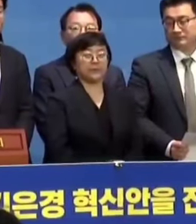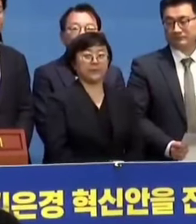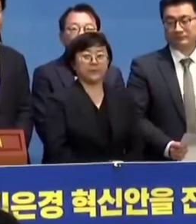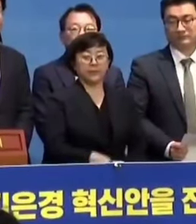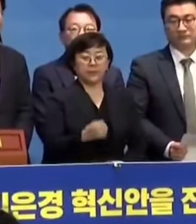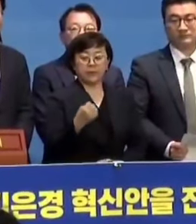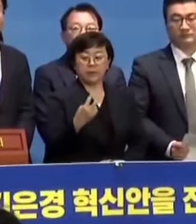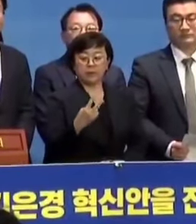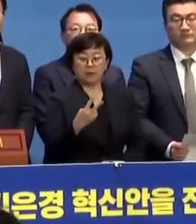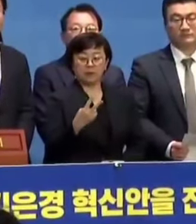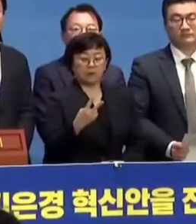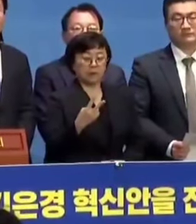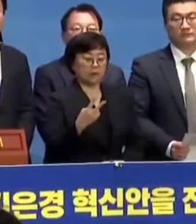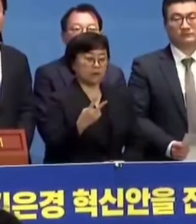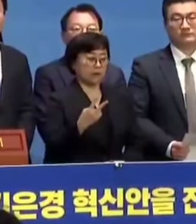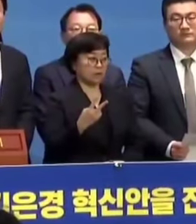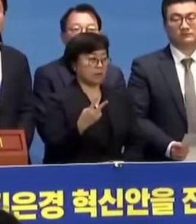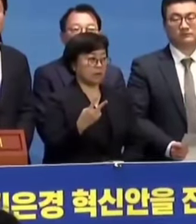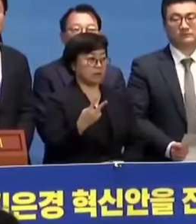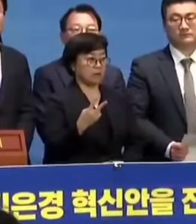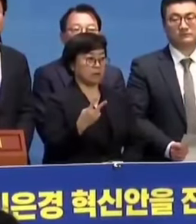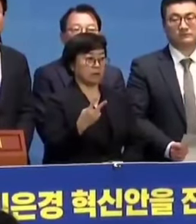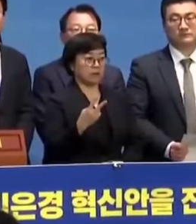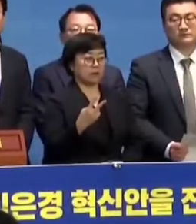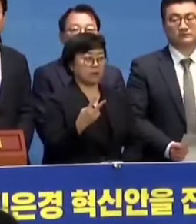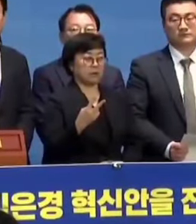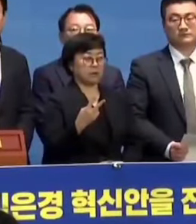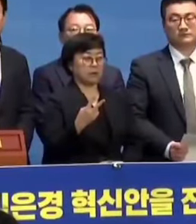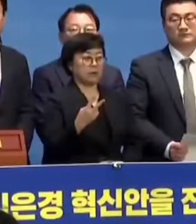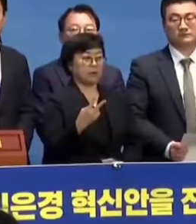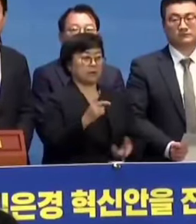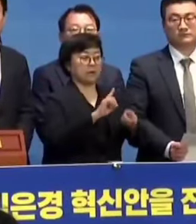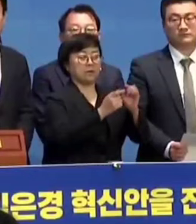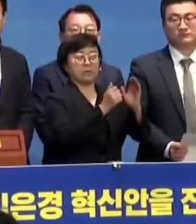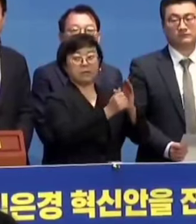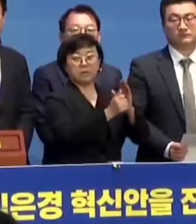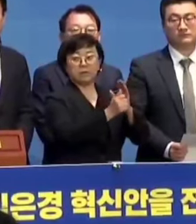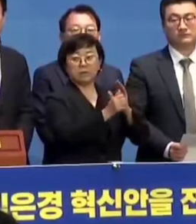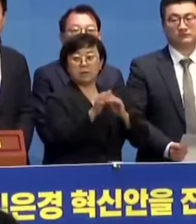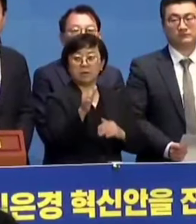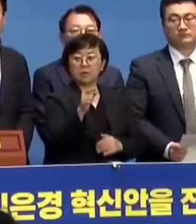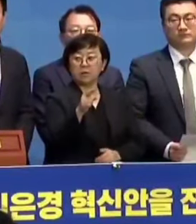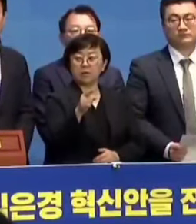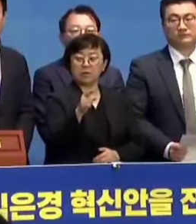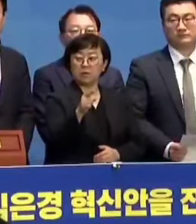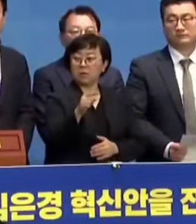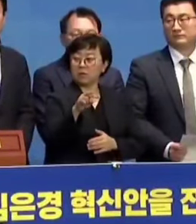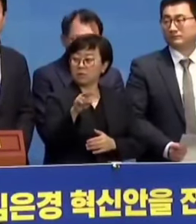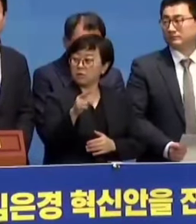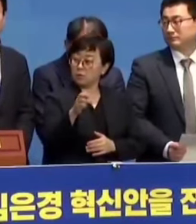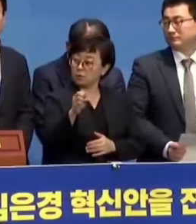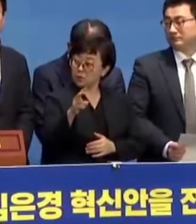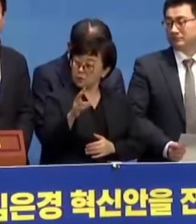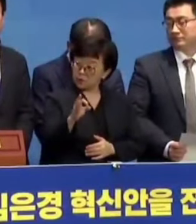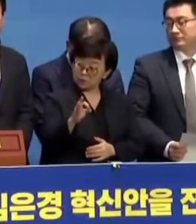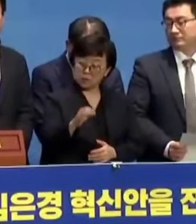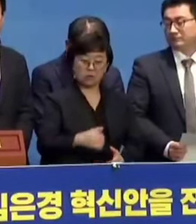그리고 그 더민주 전국혁신회의의 대변인이신 허소용 대변인